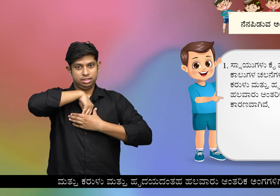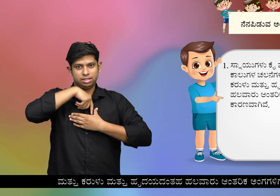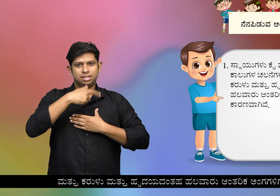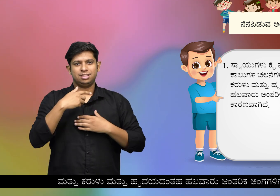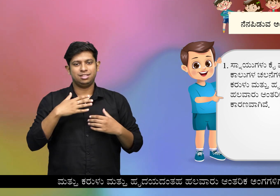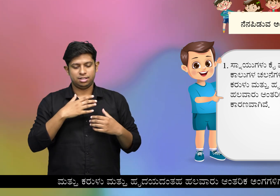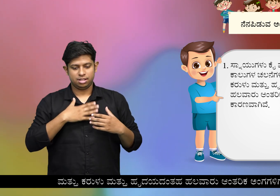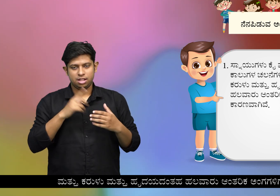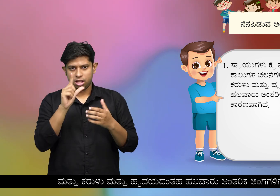ಕಾರಣವಾಗಿವೆ.